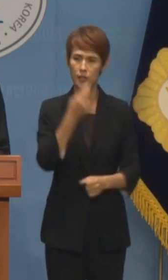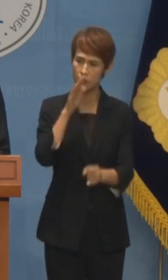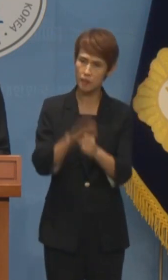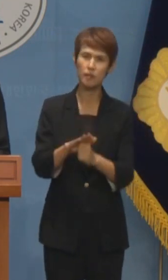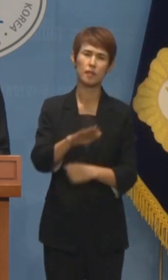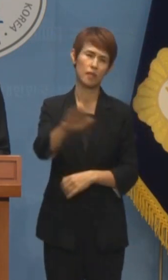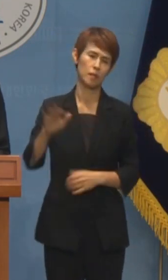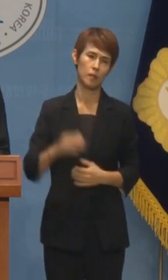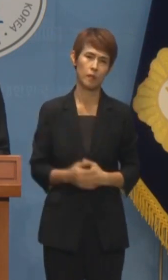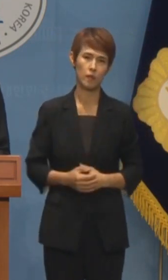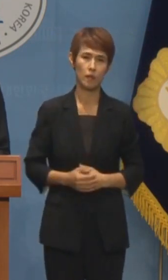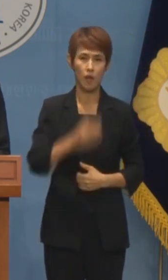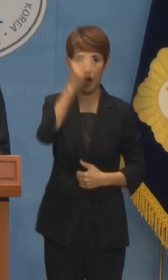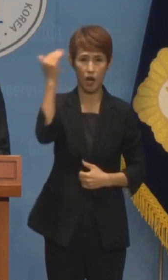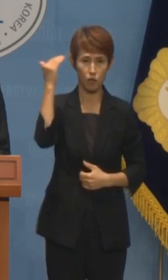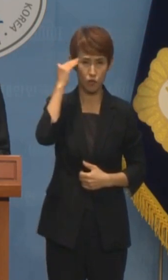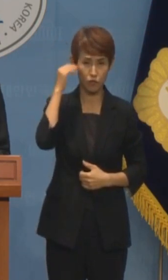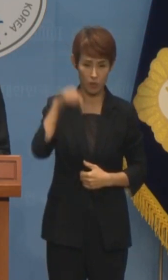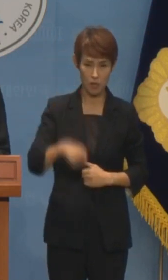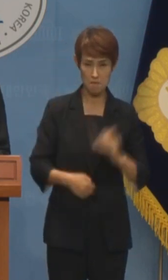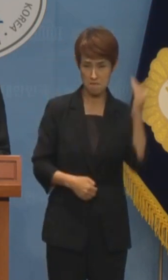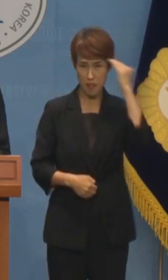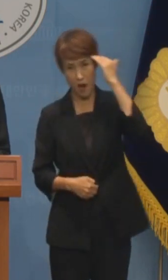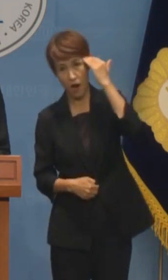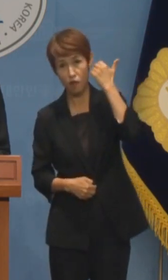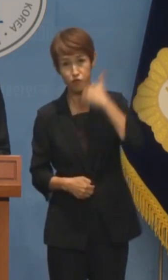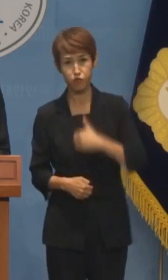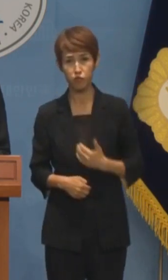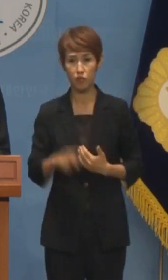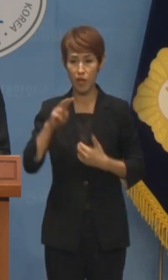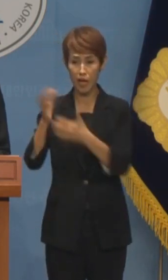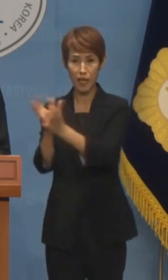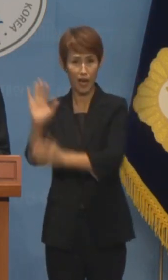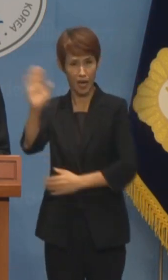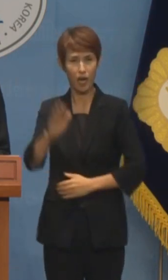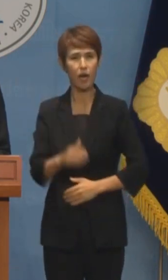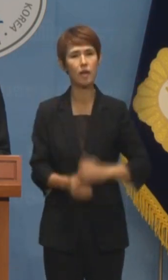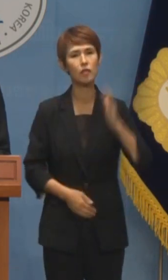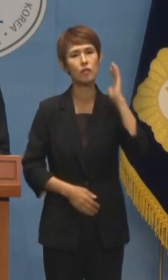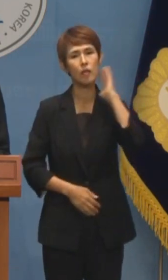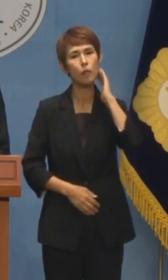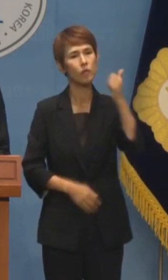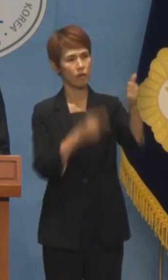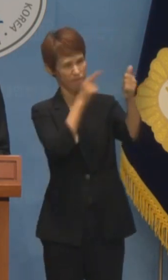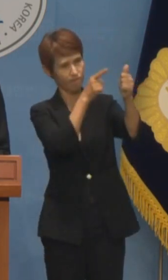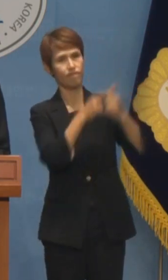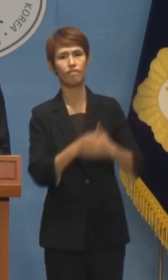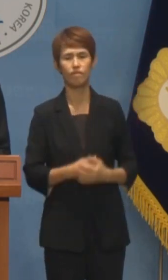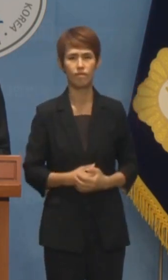대한민국의 발목을 잡고 있는 것은 야당이 아니라 바로 윤석열 대통령입니다.